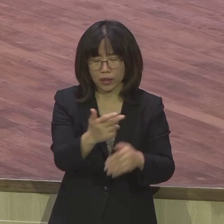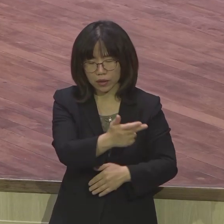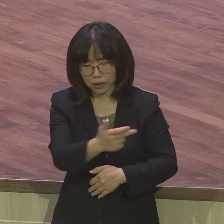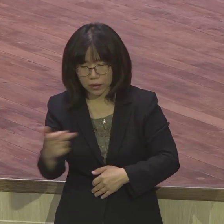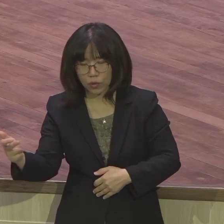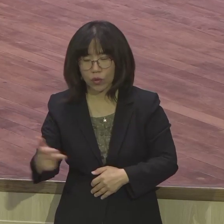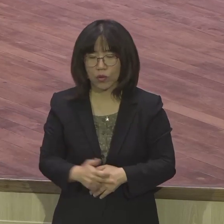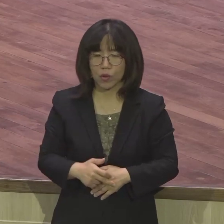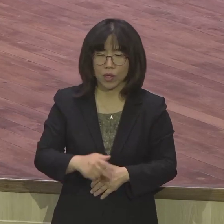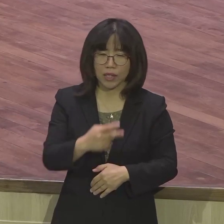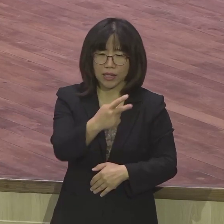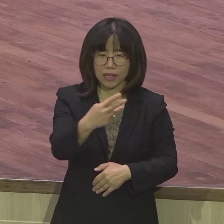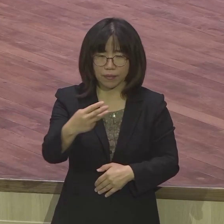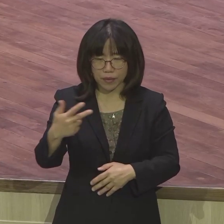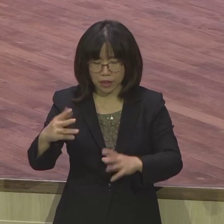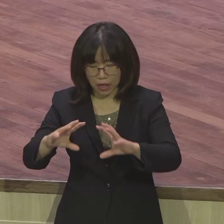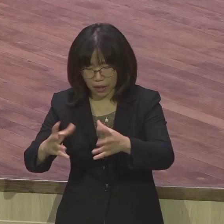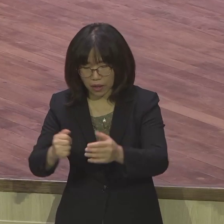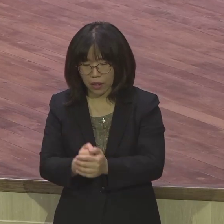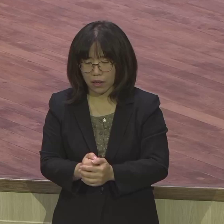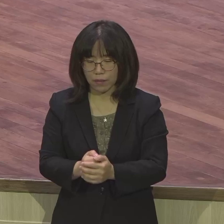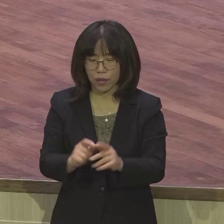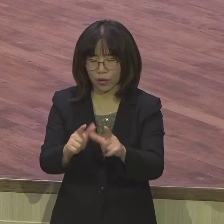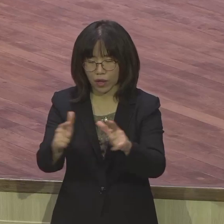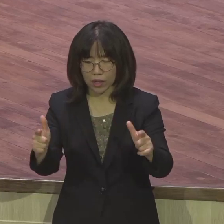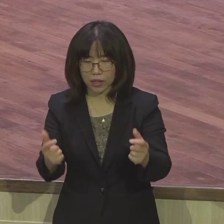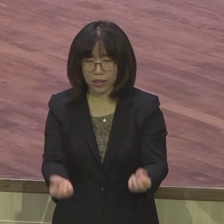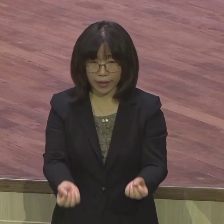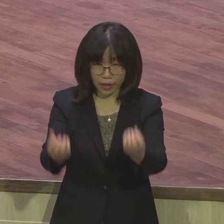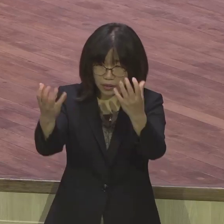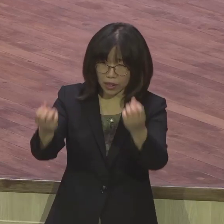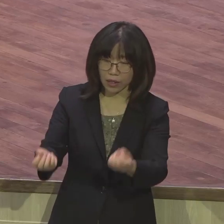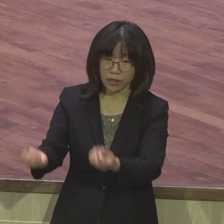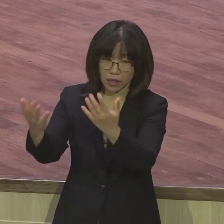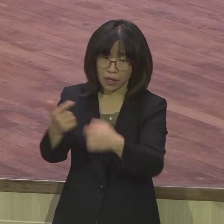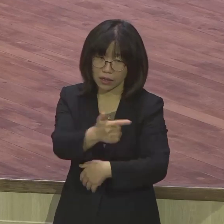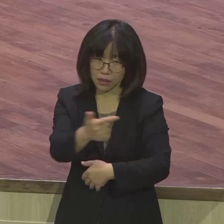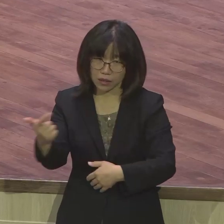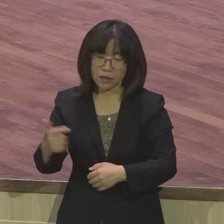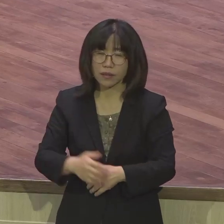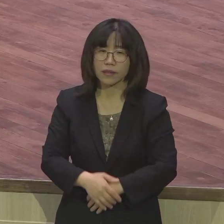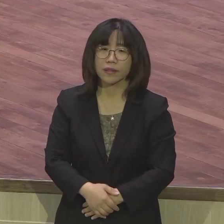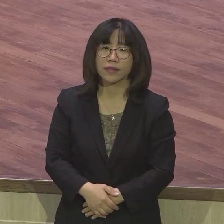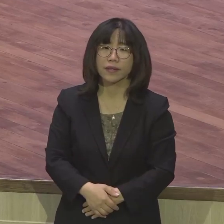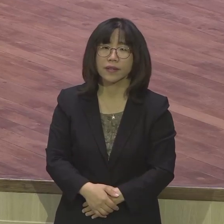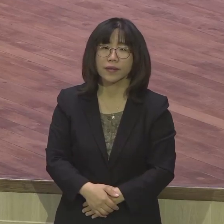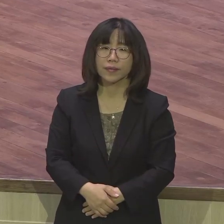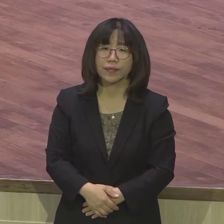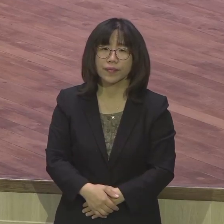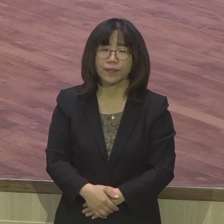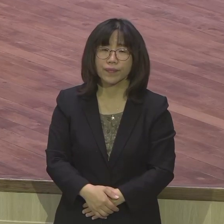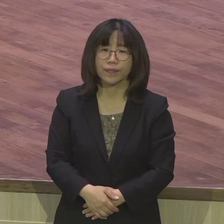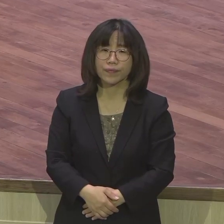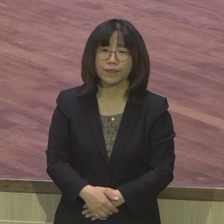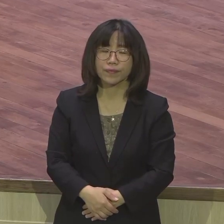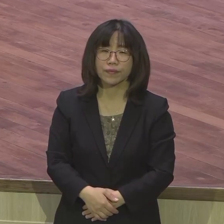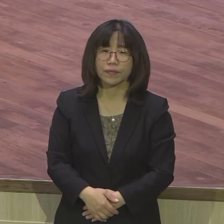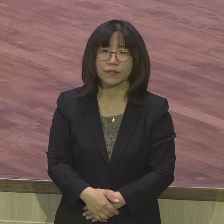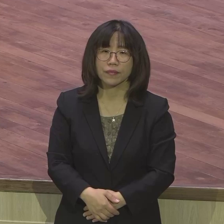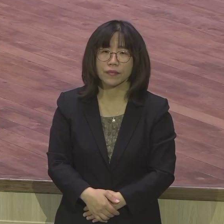나라와 또 많은 응답과 강단의 말씀과 또 이 금요일날 생명력 넘치는 말씀과 뭐 또